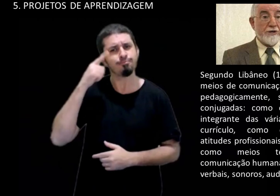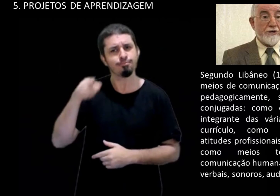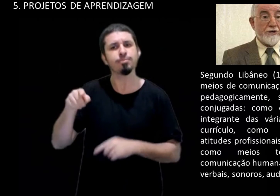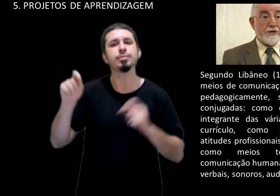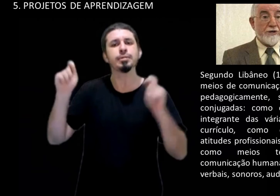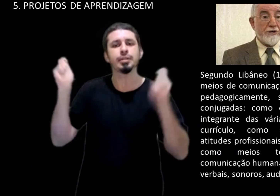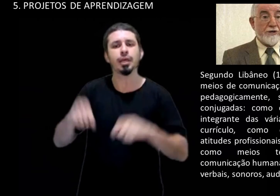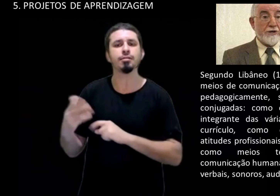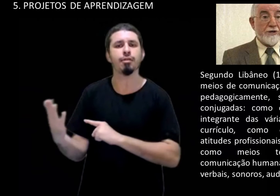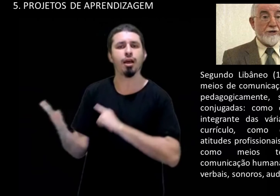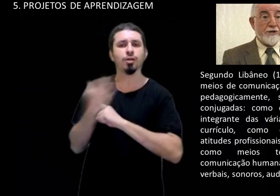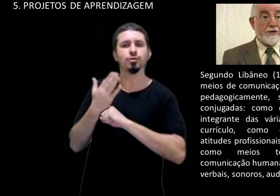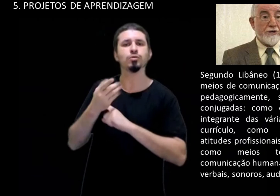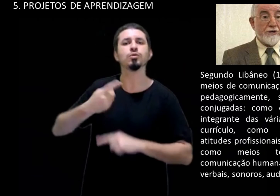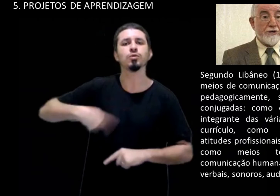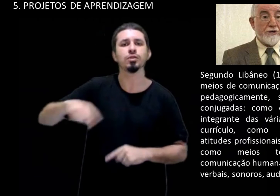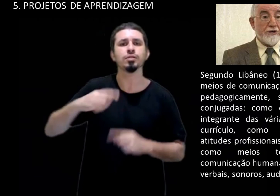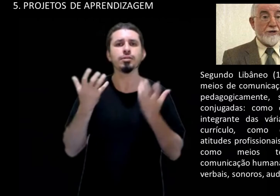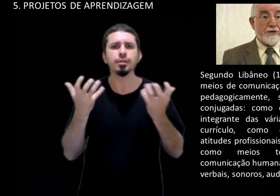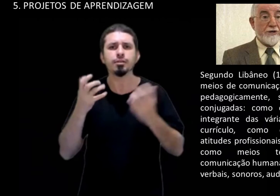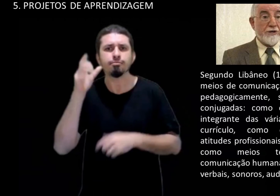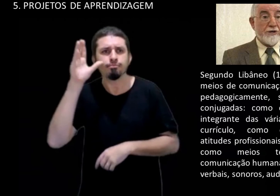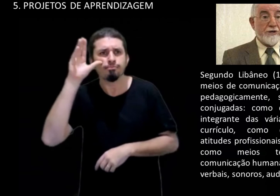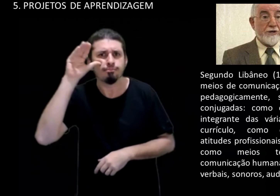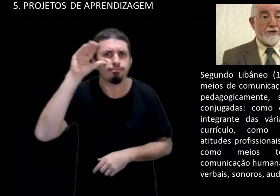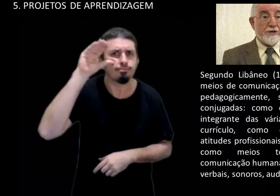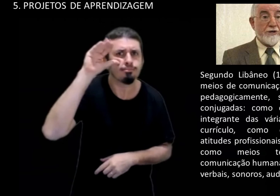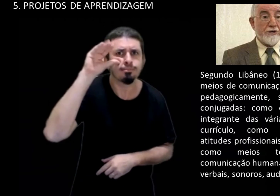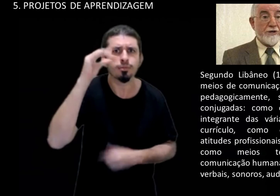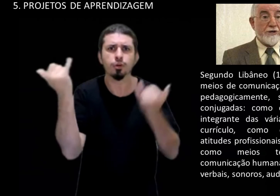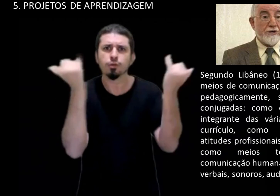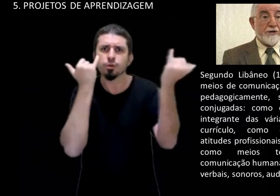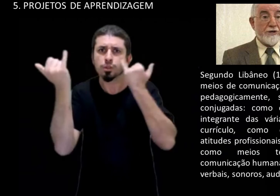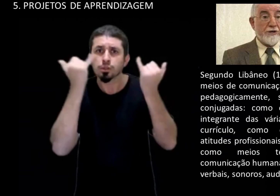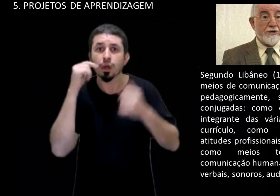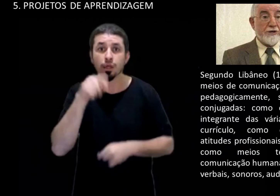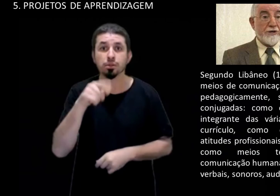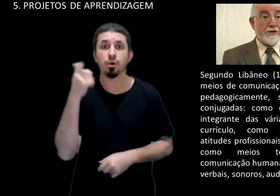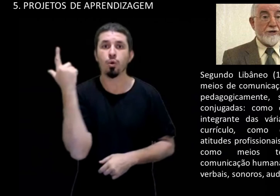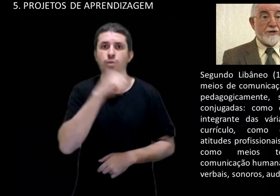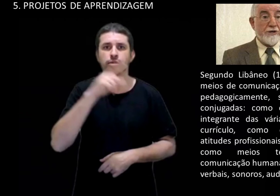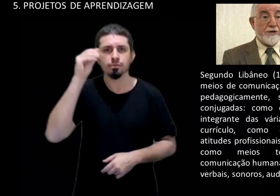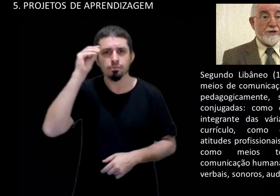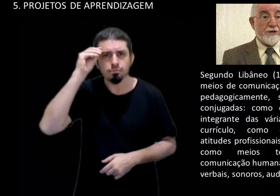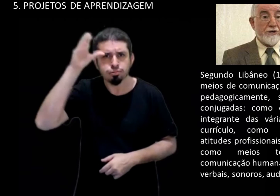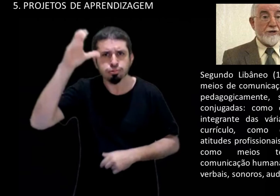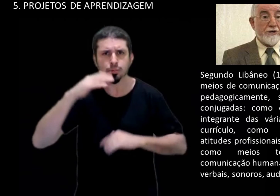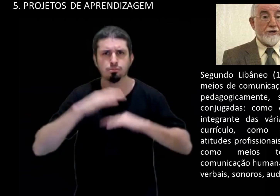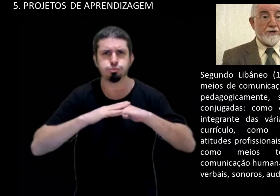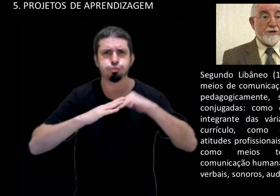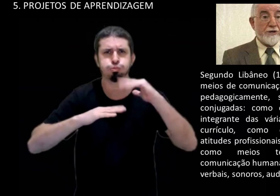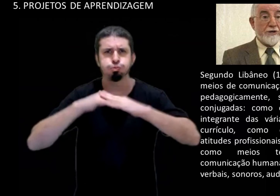mídias na escola favorece a busca por informações e, consequentemente, o aluno constrói seu